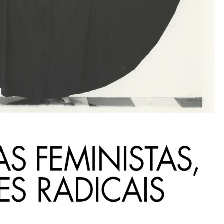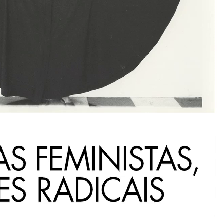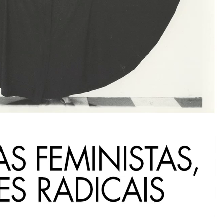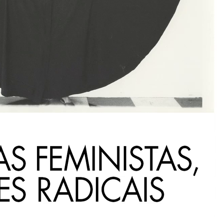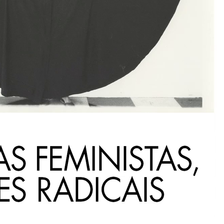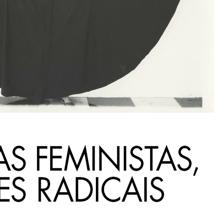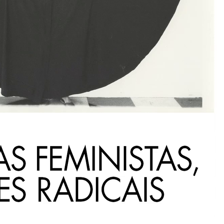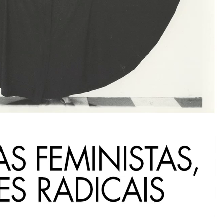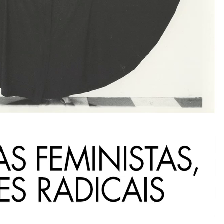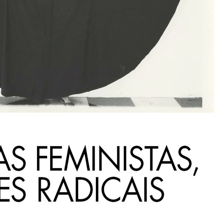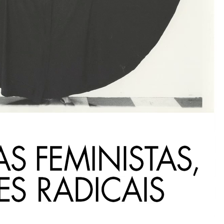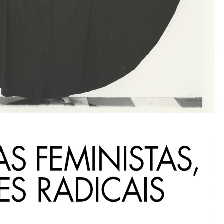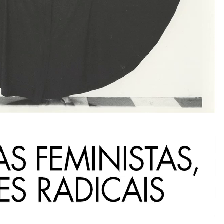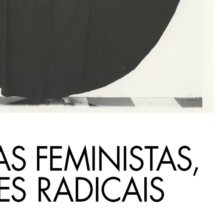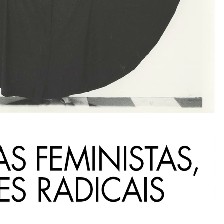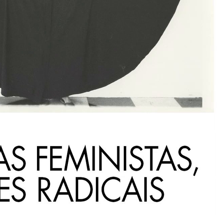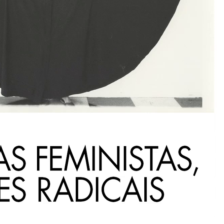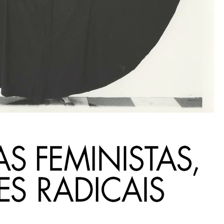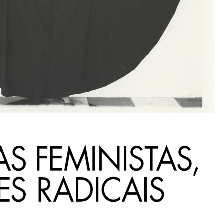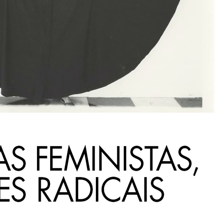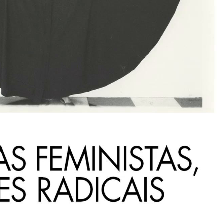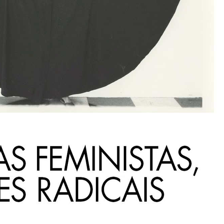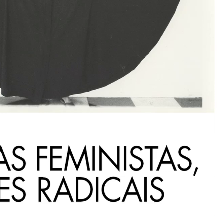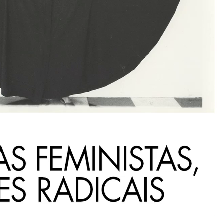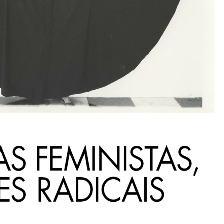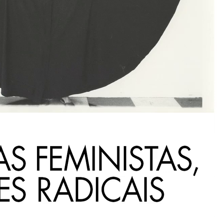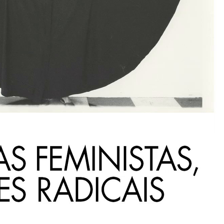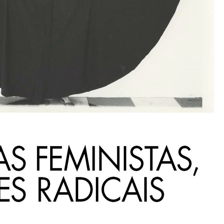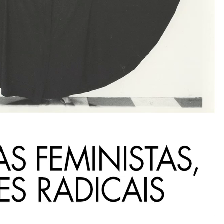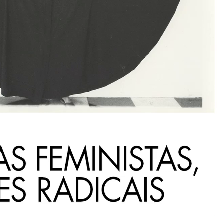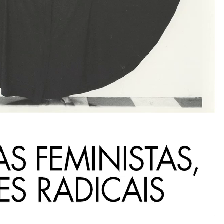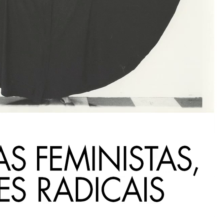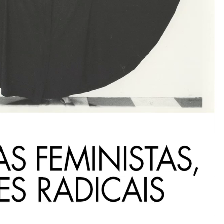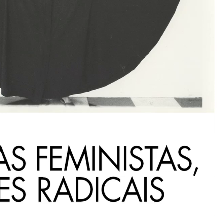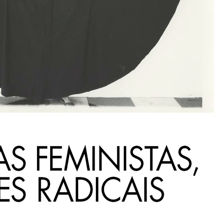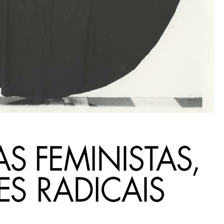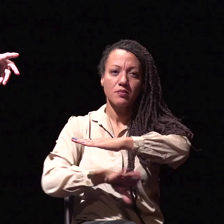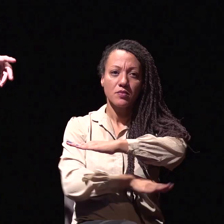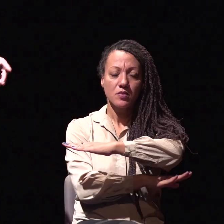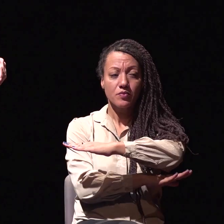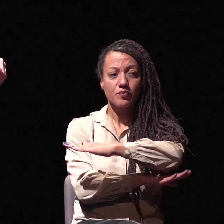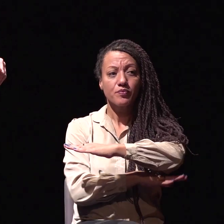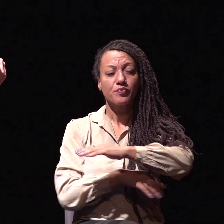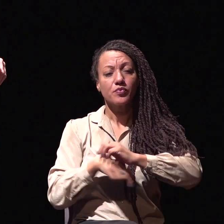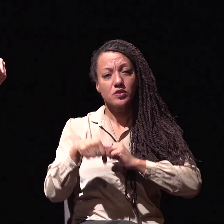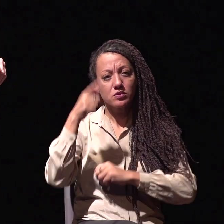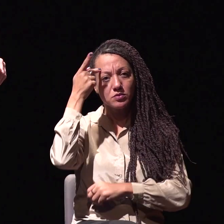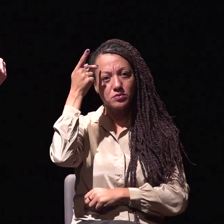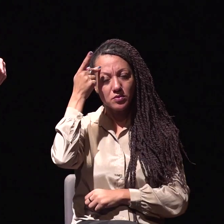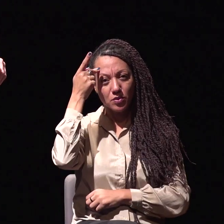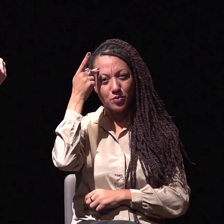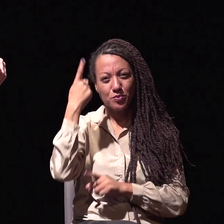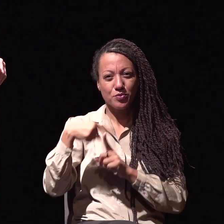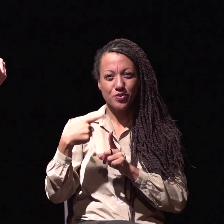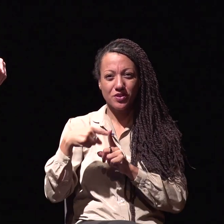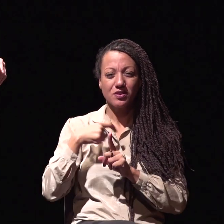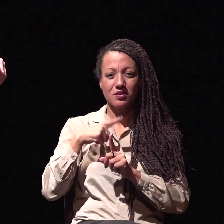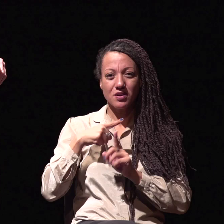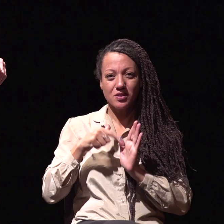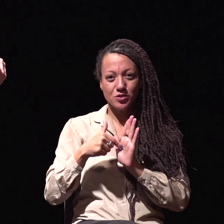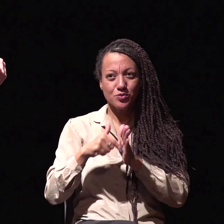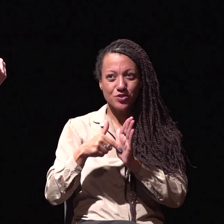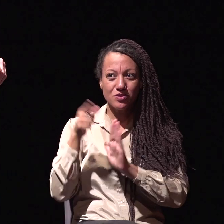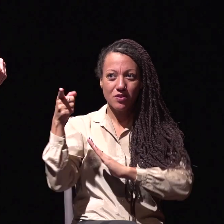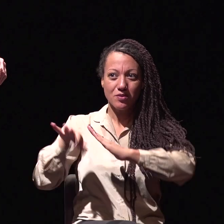Feministas, Mulheres Radicais, é co-organizado com a Pinacoteca do Estado de São Paulo, para coincidir justamente com a última semana da exposição